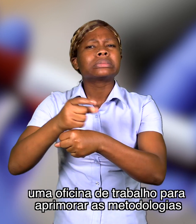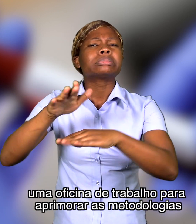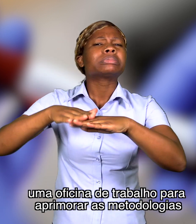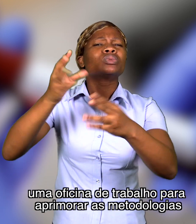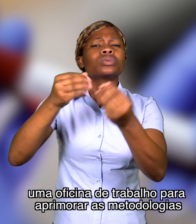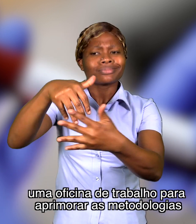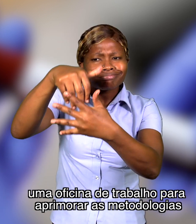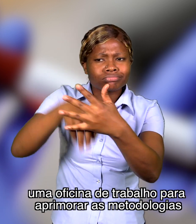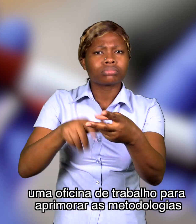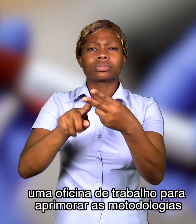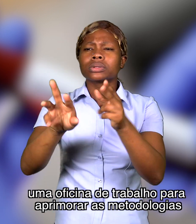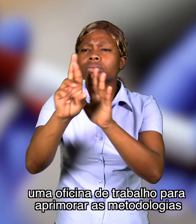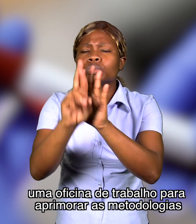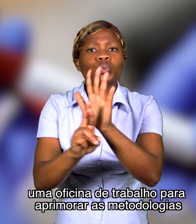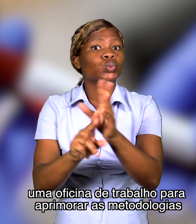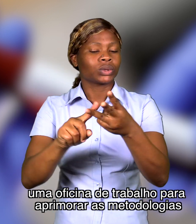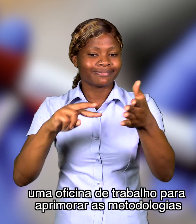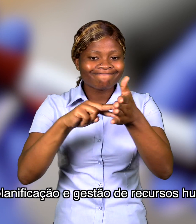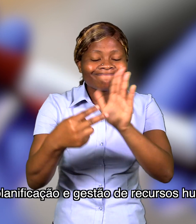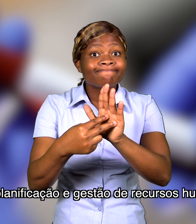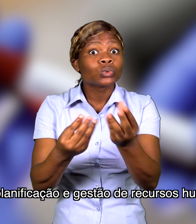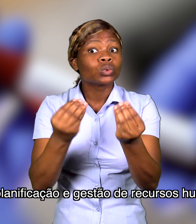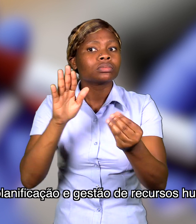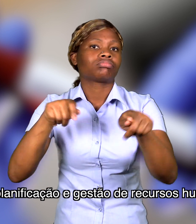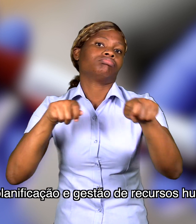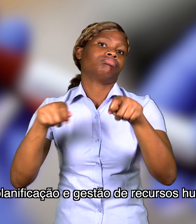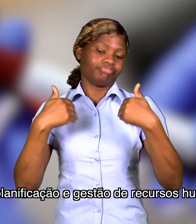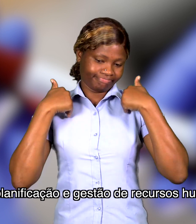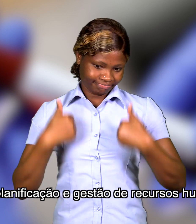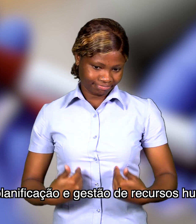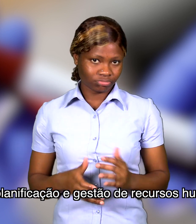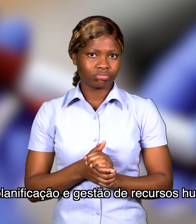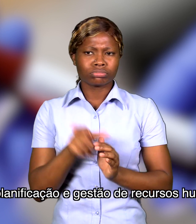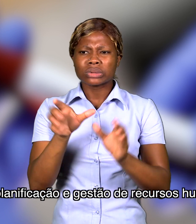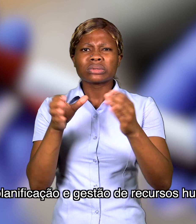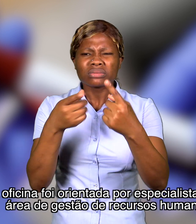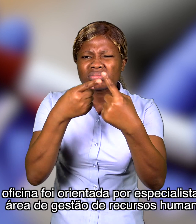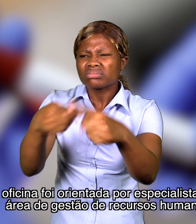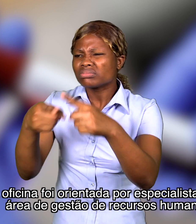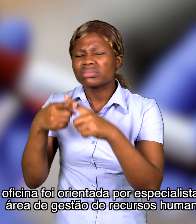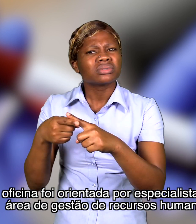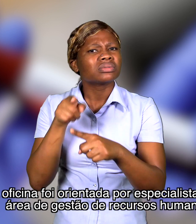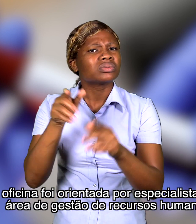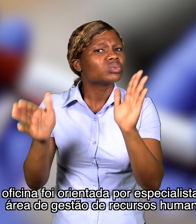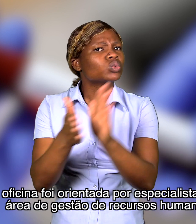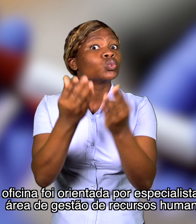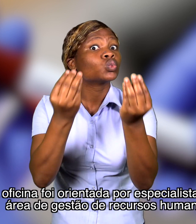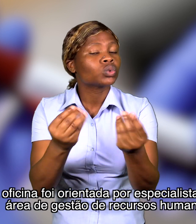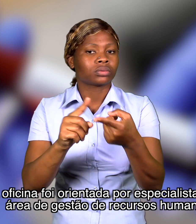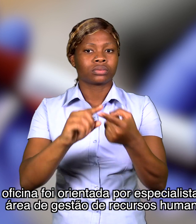trabalho para aprimorar as metodologias de planificação e gestão de recursos humanos. A oficina foi orientada por especialistas